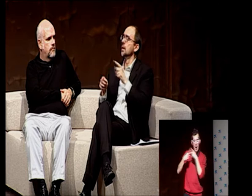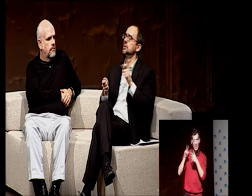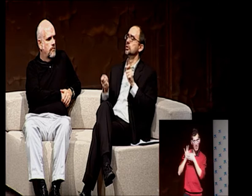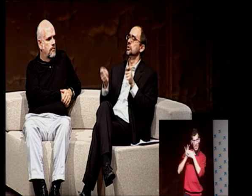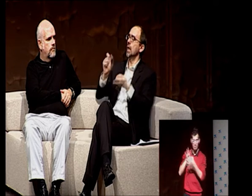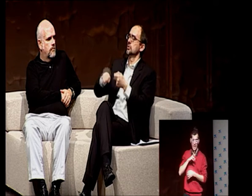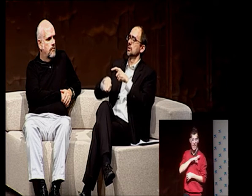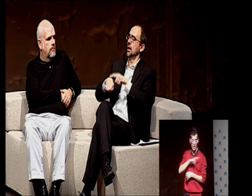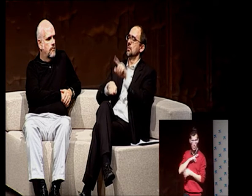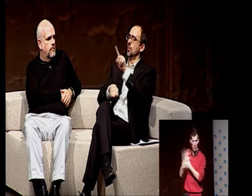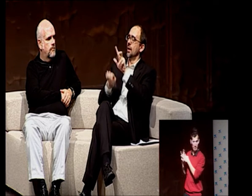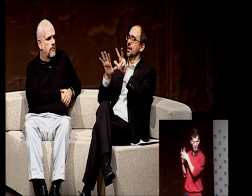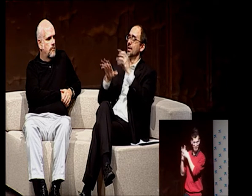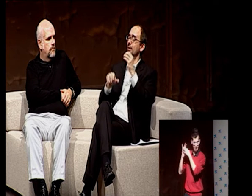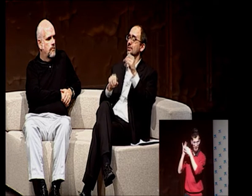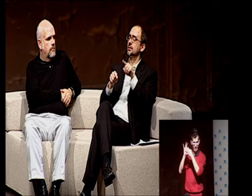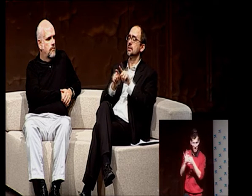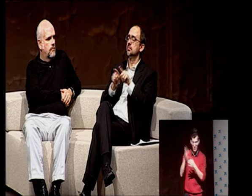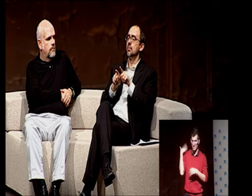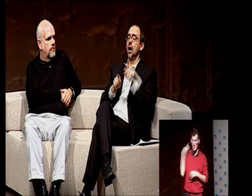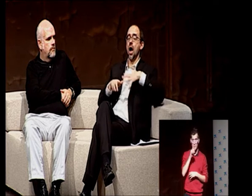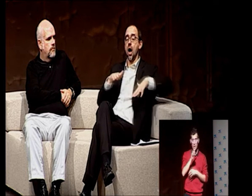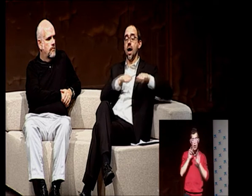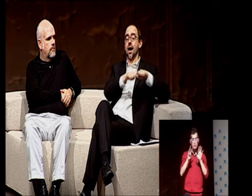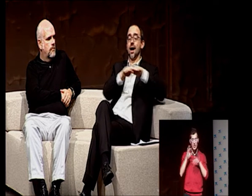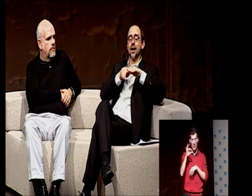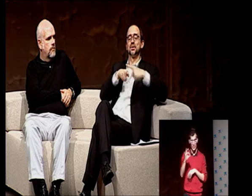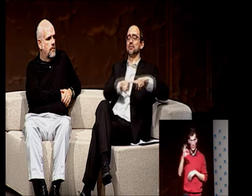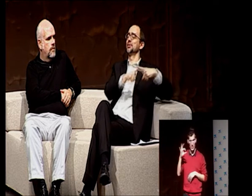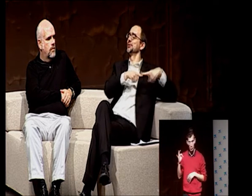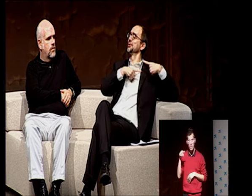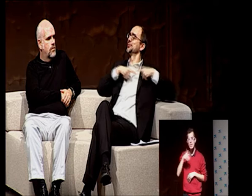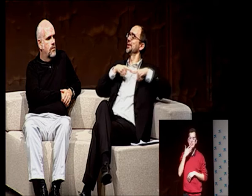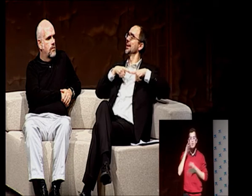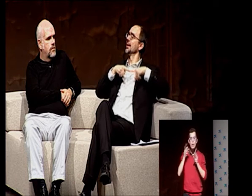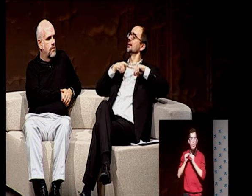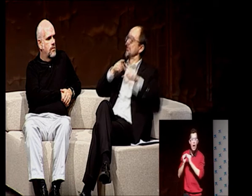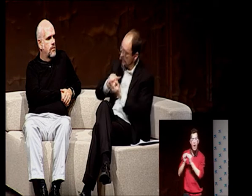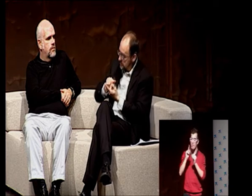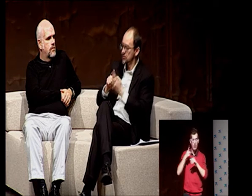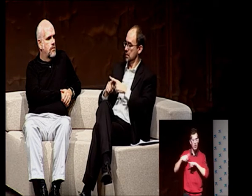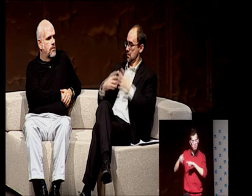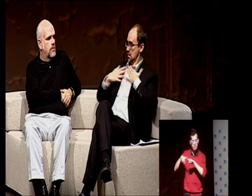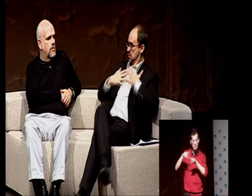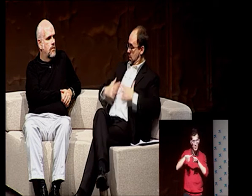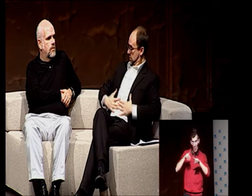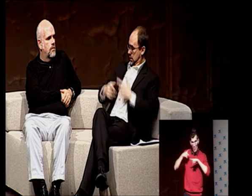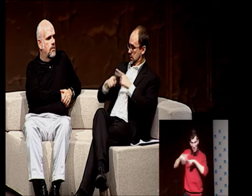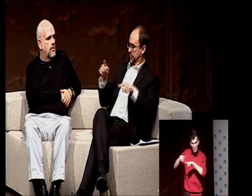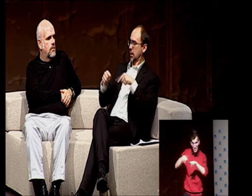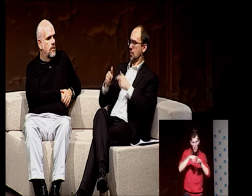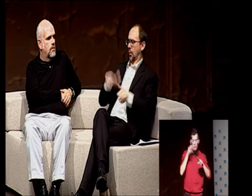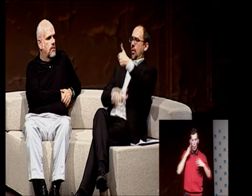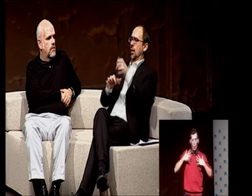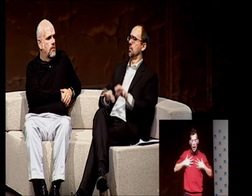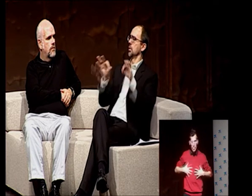e Concepción religiosa eh en en 1800